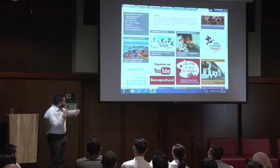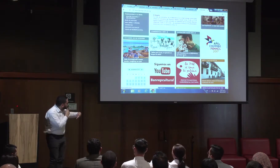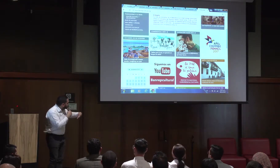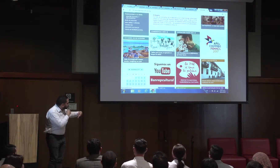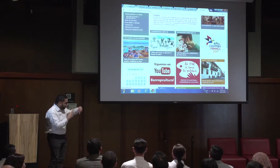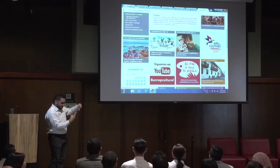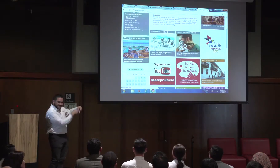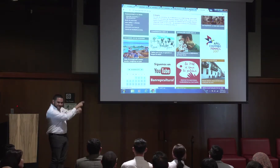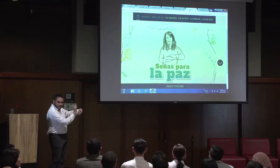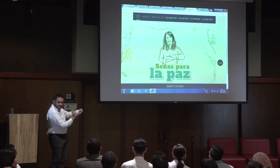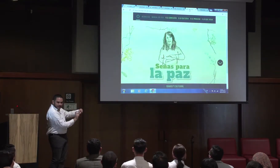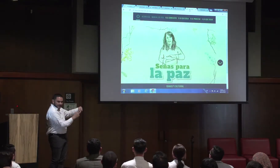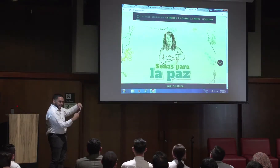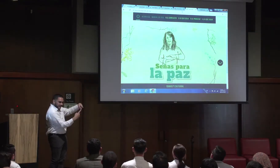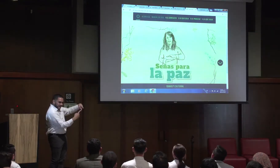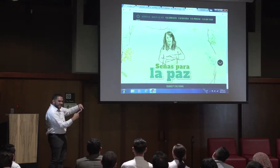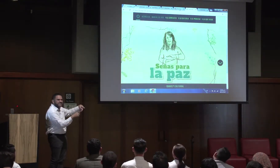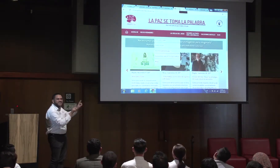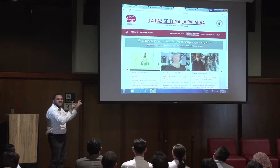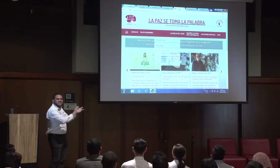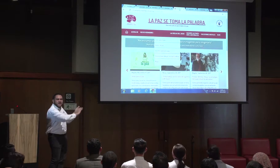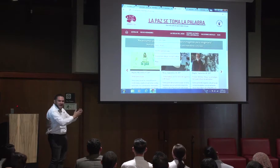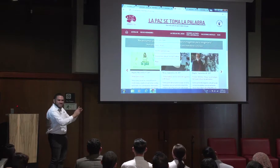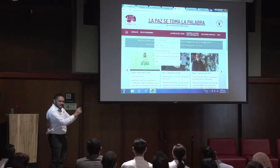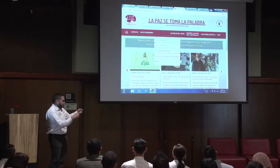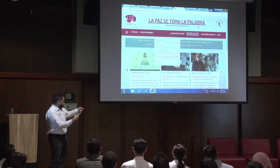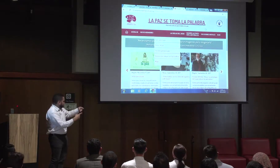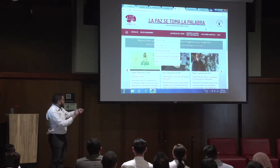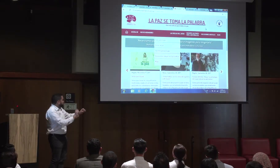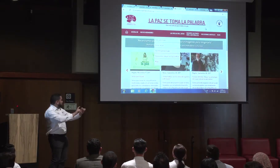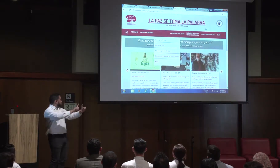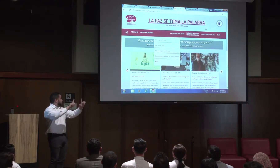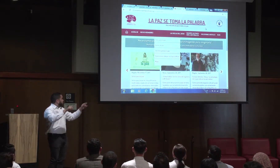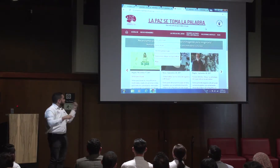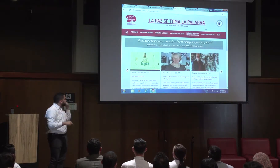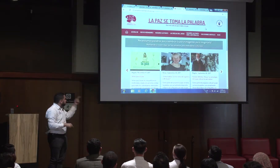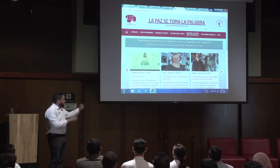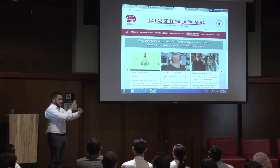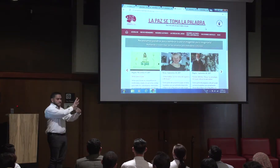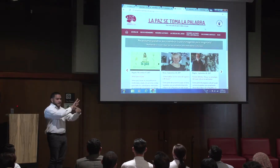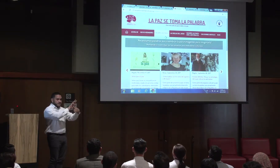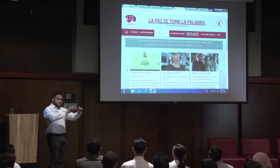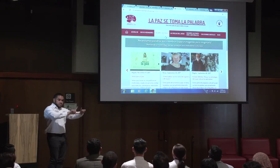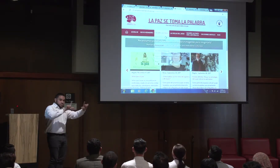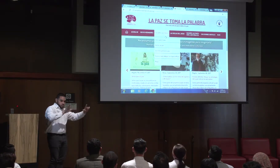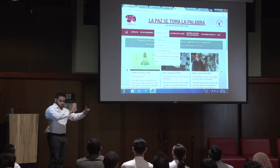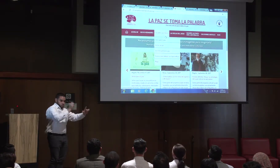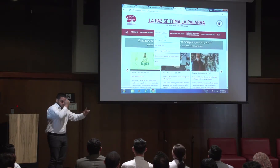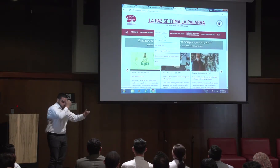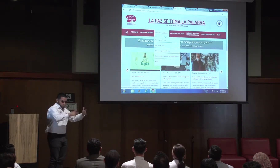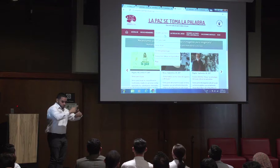palabra, les abre esta página, que es la página principal del proyecto.